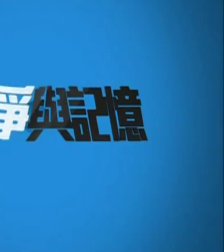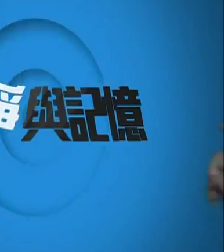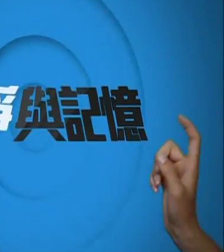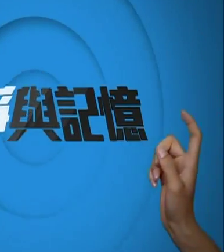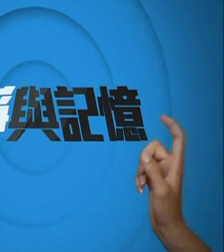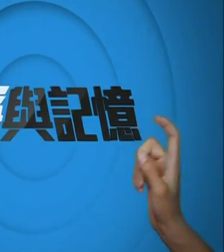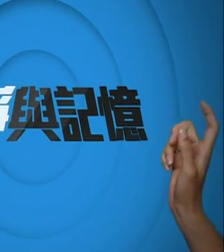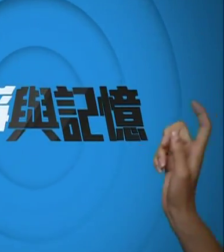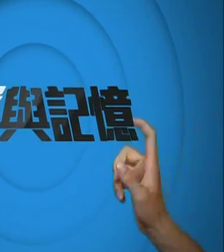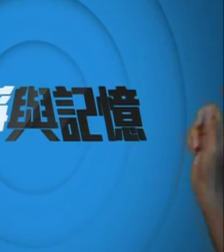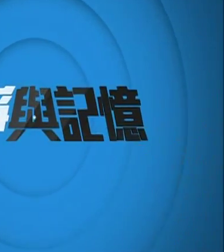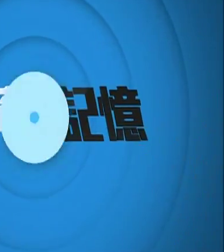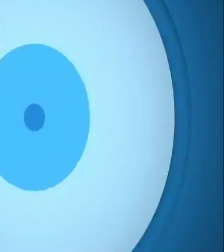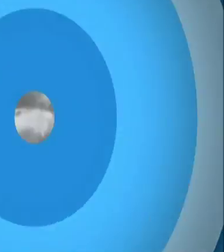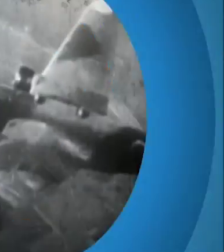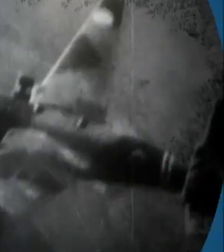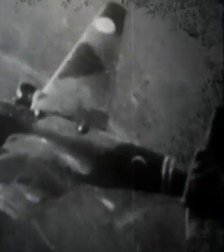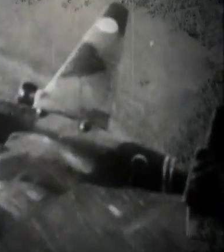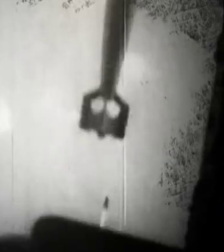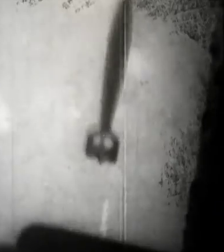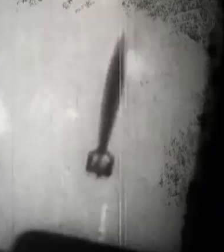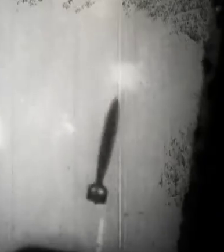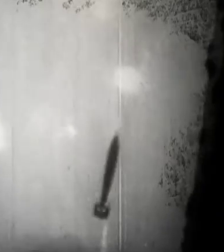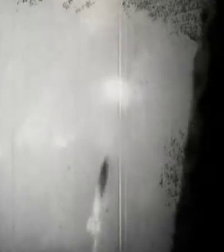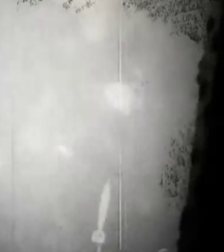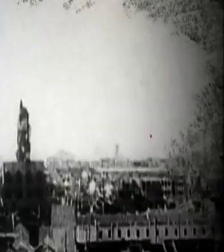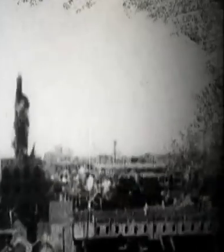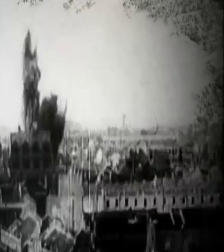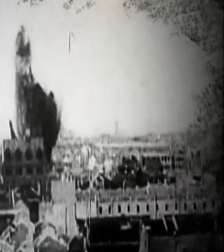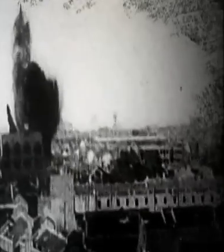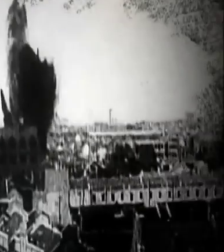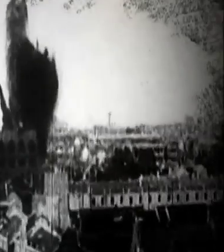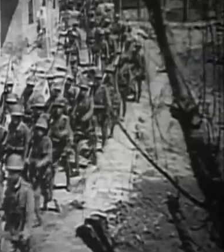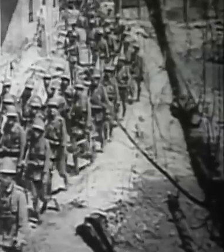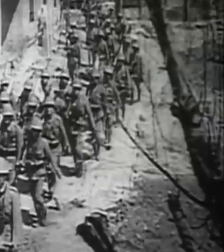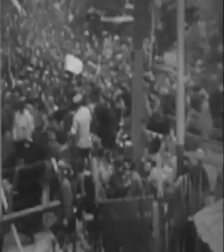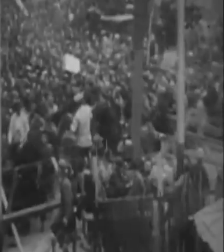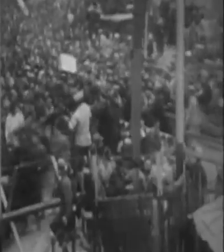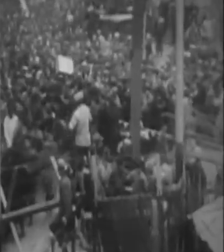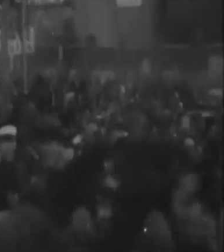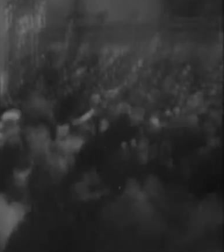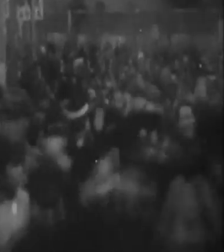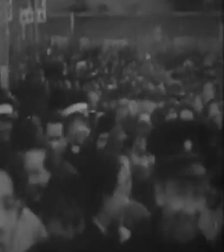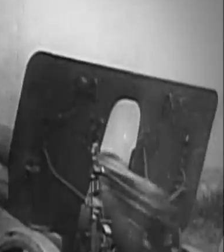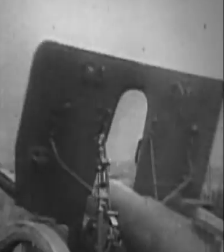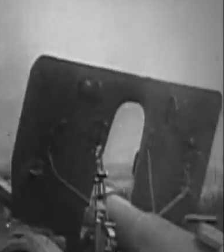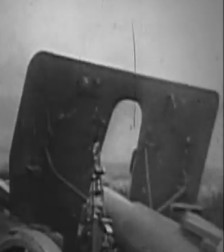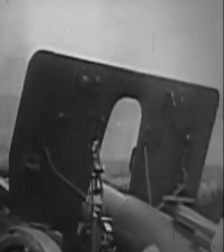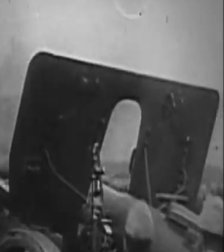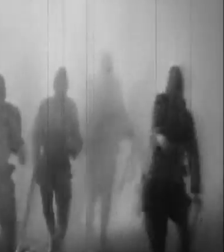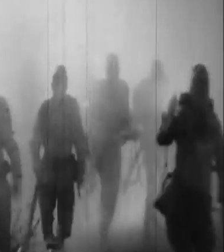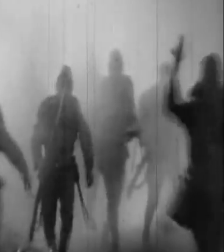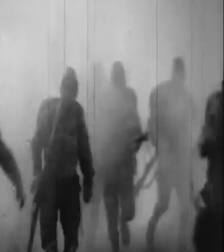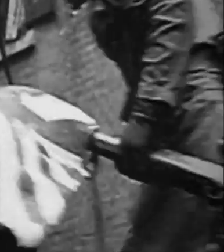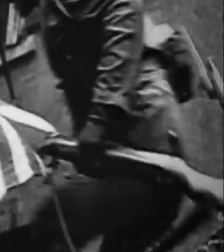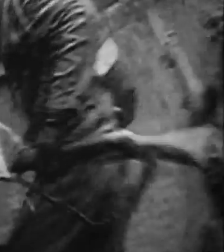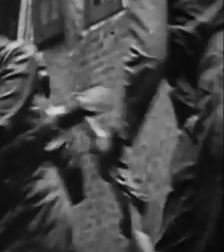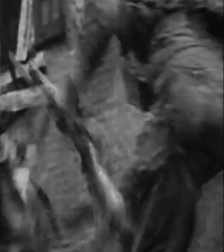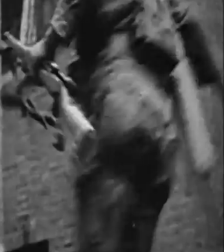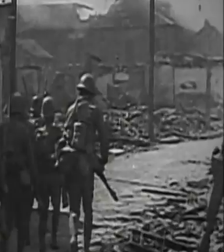战争与记忆，战争是残酷的，记忆是真实的，公视带您回到残酷的真实现